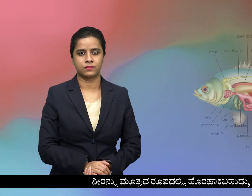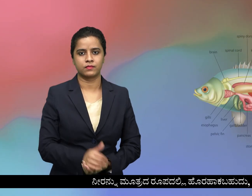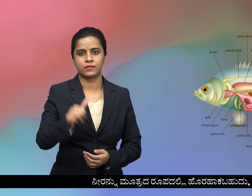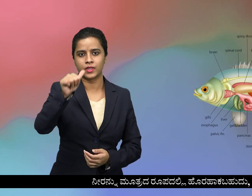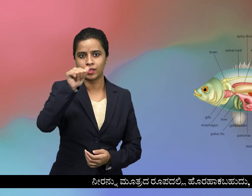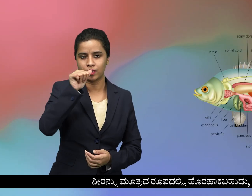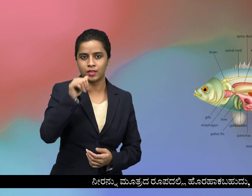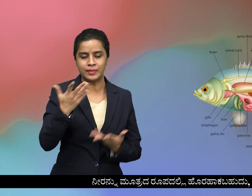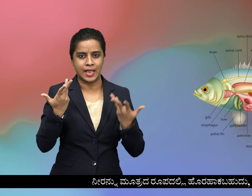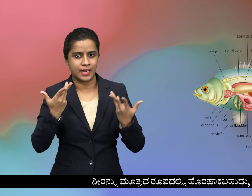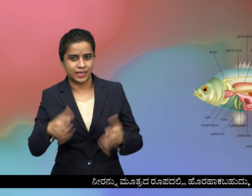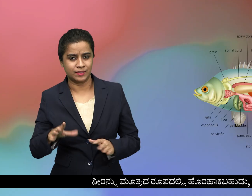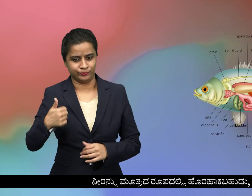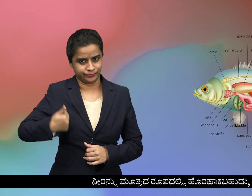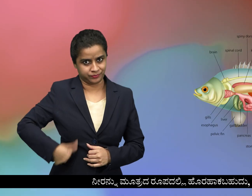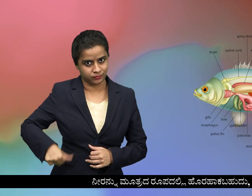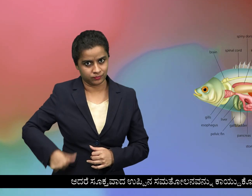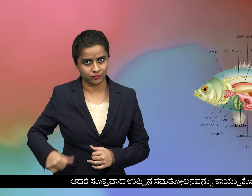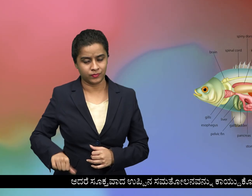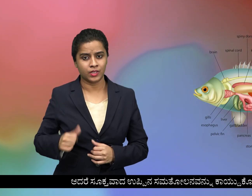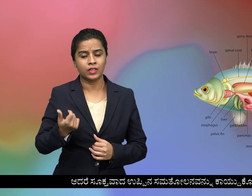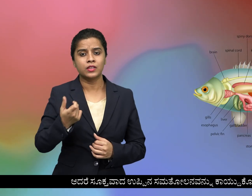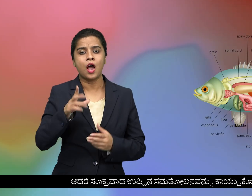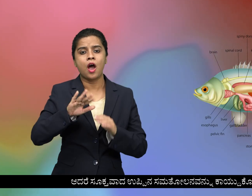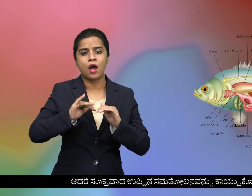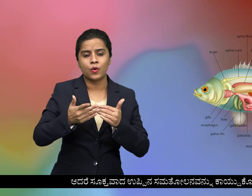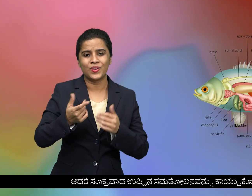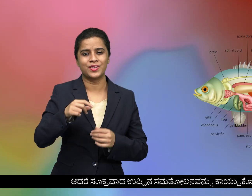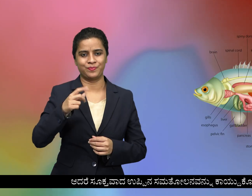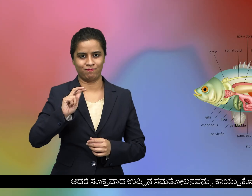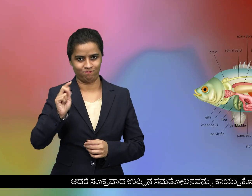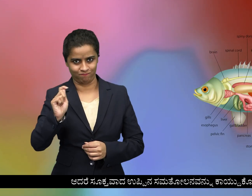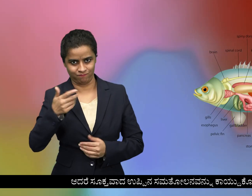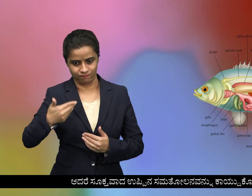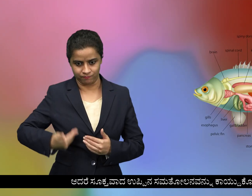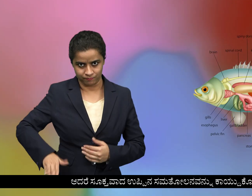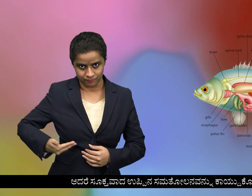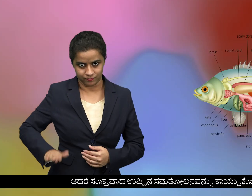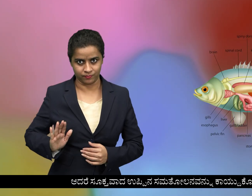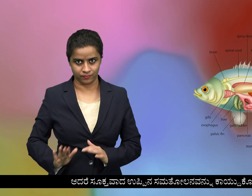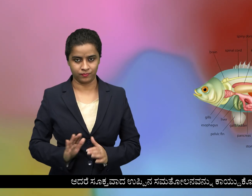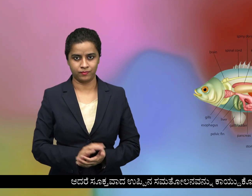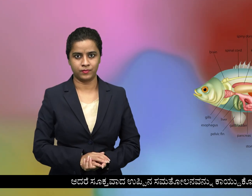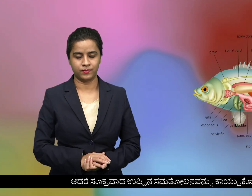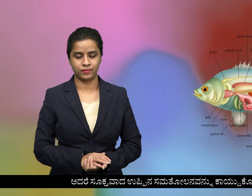ನೀರನ್ನ ಮೂತ್ರದ ರೂಪದಲ್ಲಿ ಹೊರಹಾಕಬಹುದು, ಆದರೆ ಸೂಕ್ತವಾದ ಉಪ್ಪಿನ ಸಮತೋಲನವನ್ನ ಕಾಯ್ದುಕೊಳ್ಳಲು